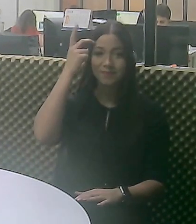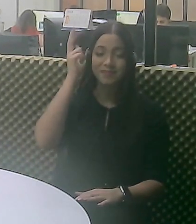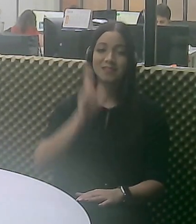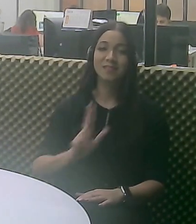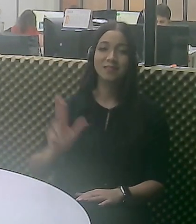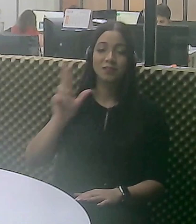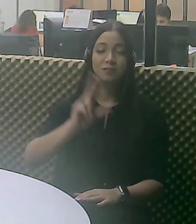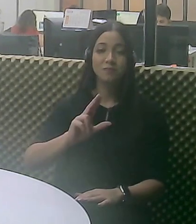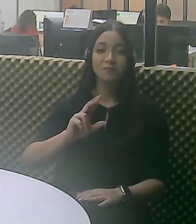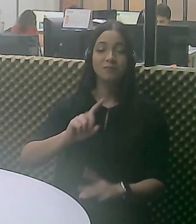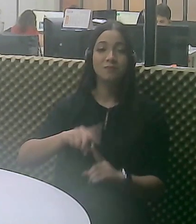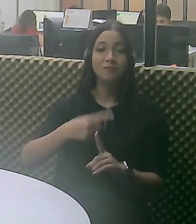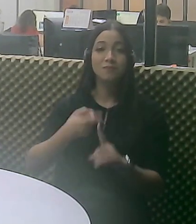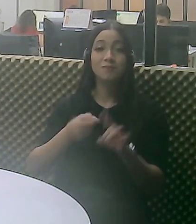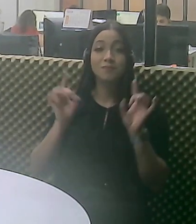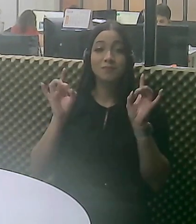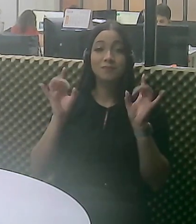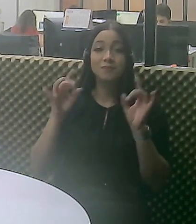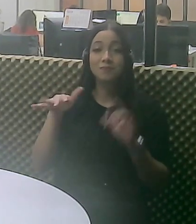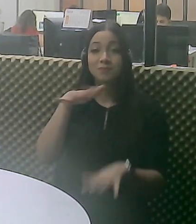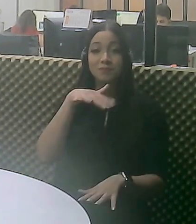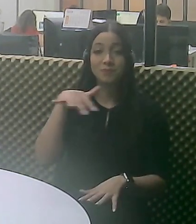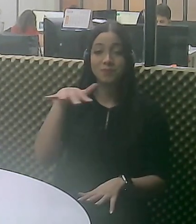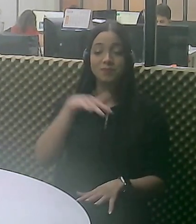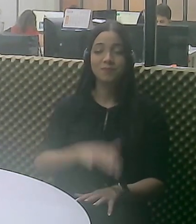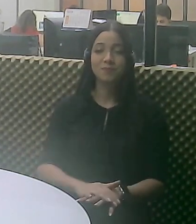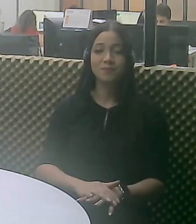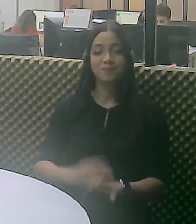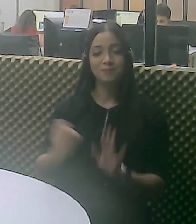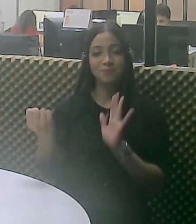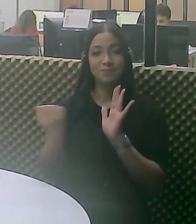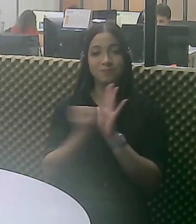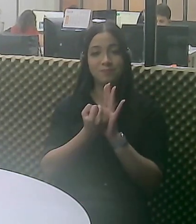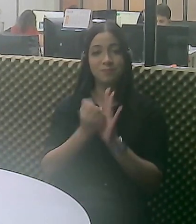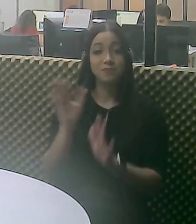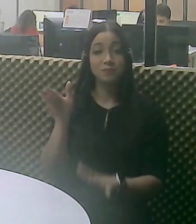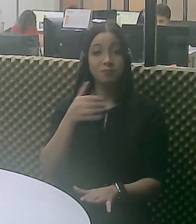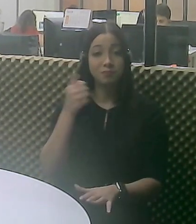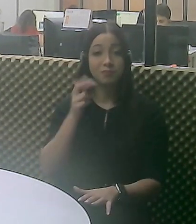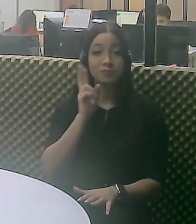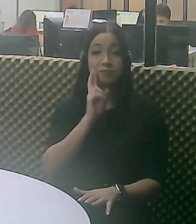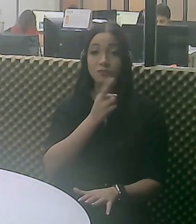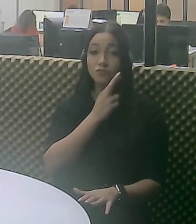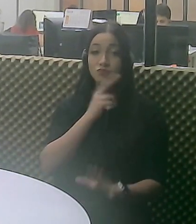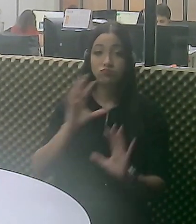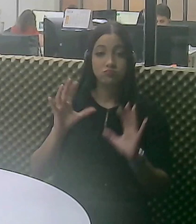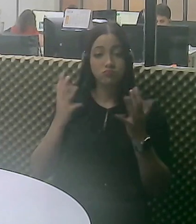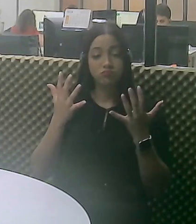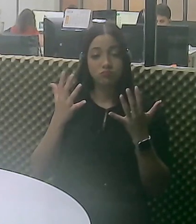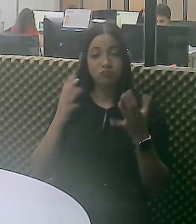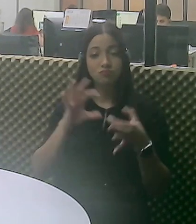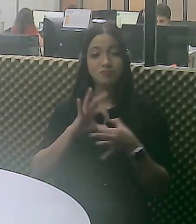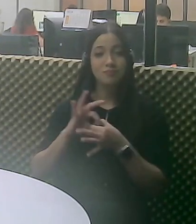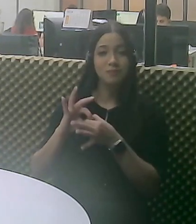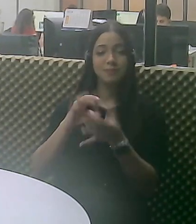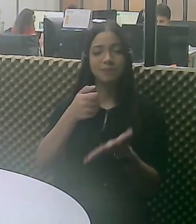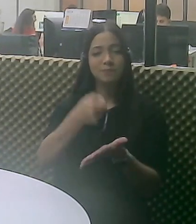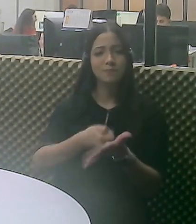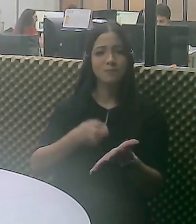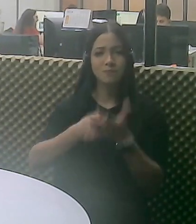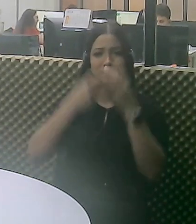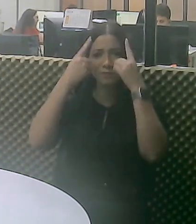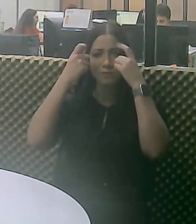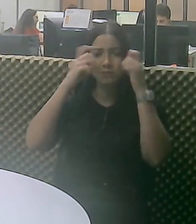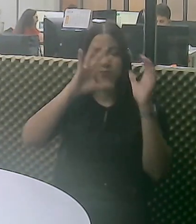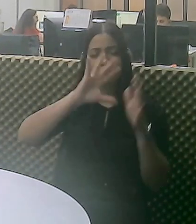Prefeitura junto a especialistas da área. O selo certifica que o bar, restaurante ou casa de show é um aliado na luta contra a